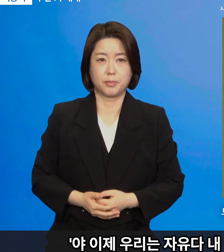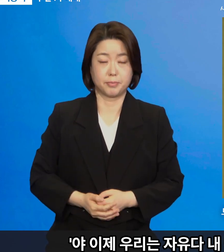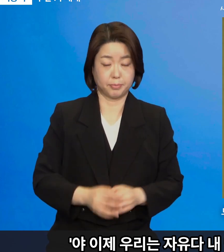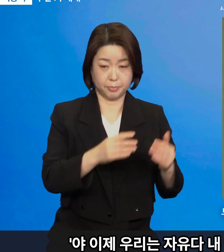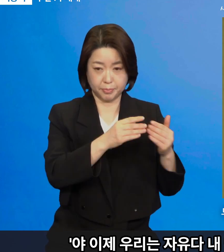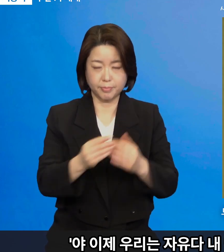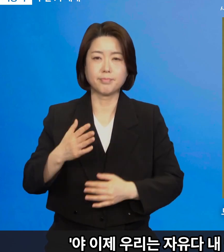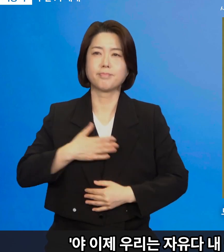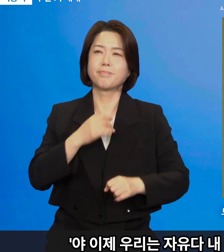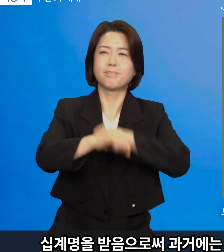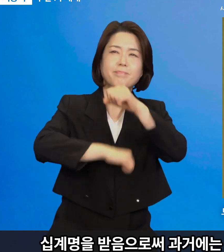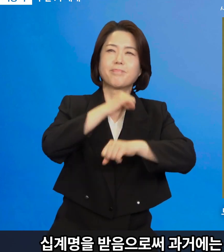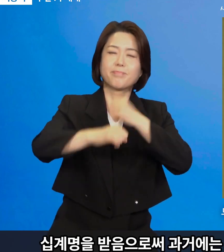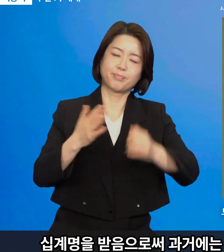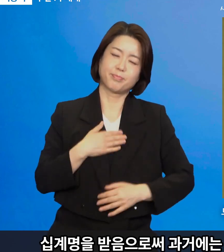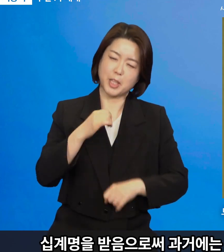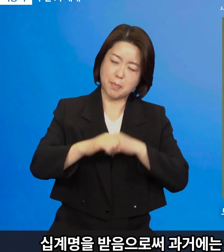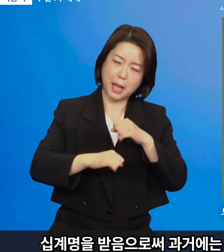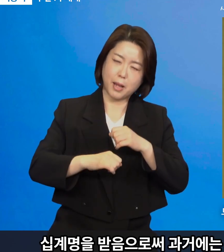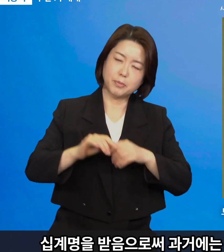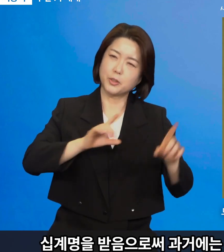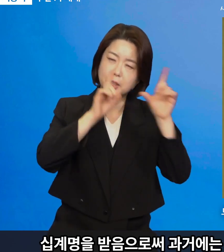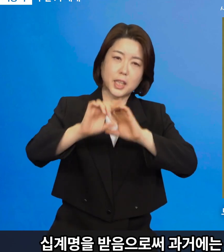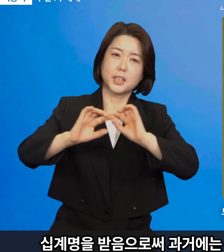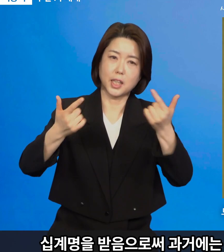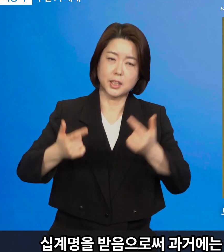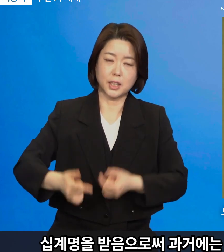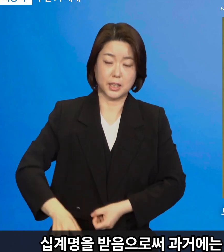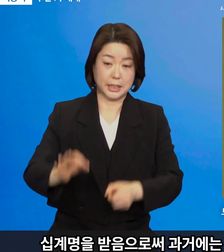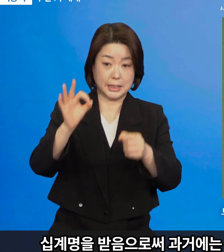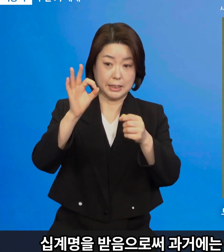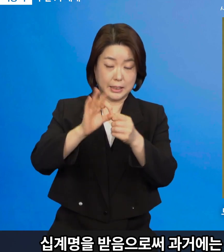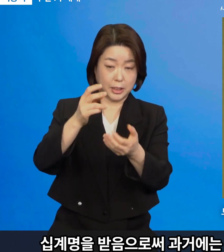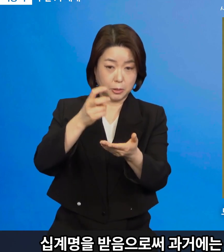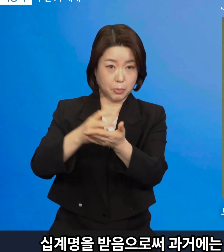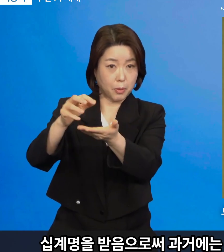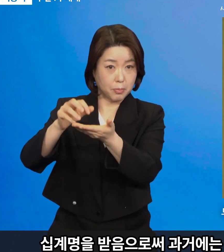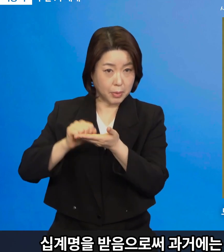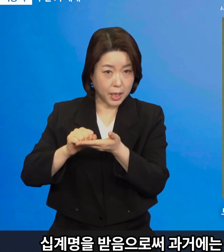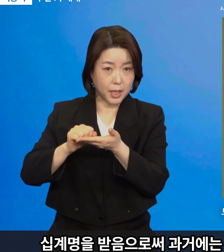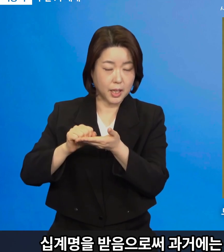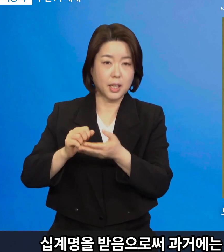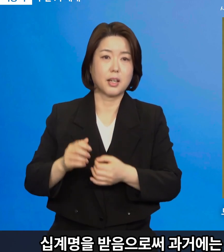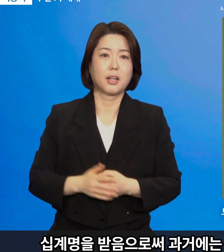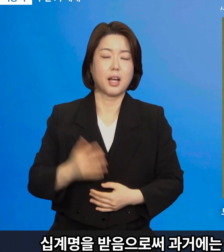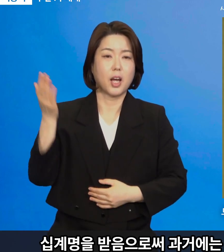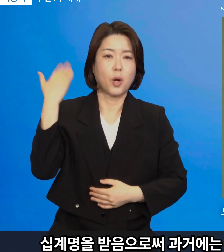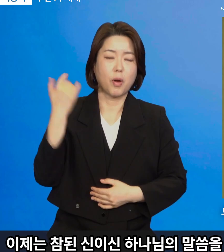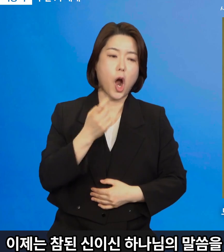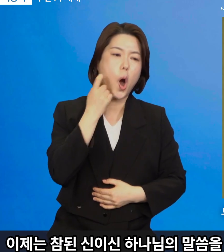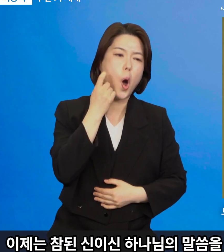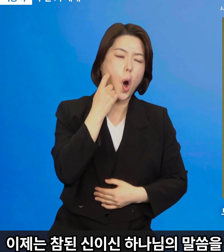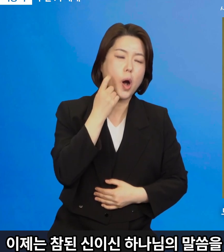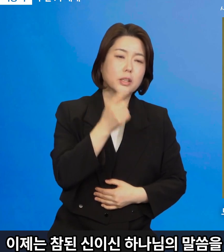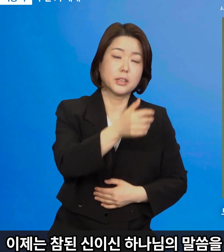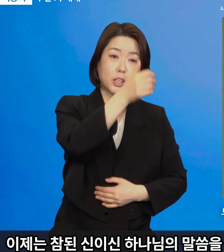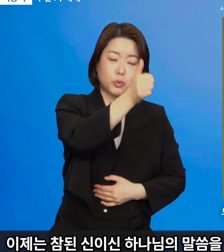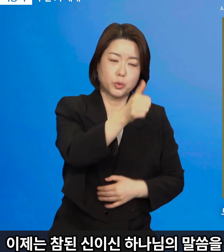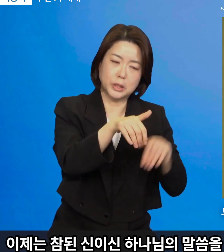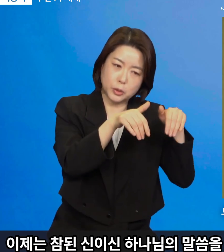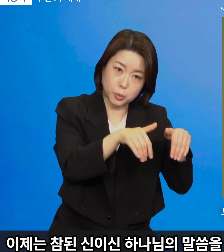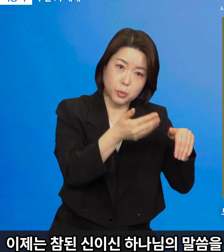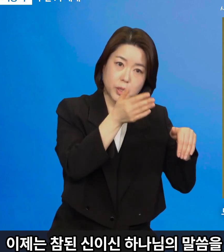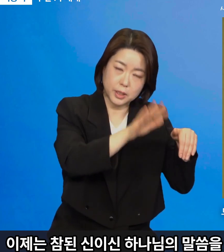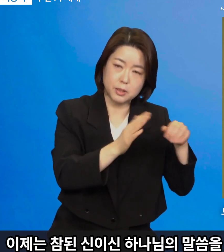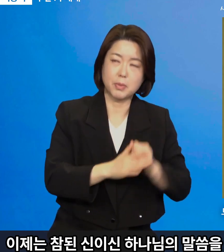멋대로 살아야지가 아니고 십계명을 받음으로써, 과거에는 거짓된 주인의 종살이를 했다면 이제는